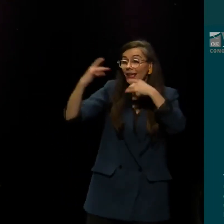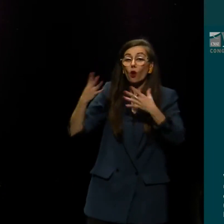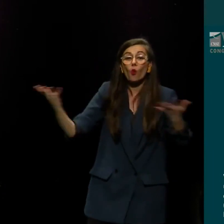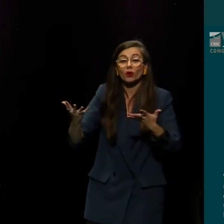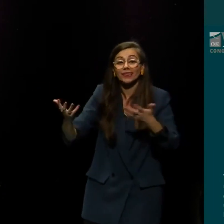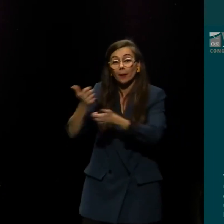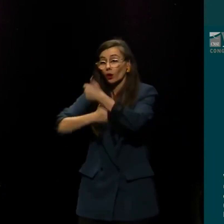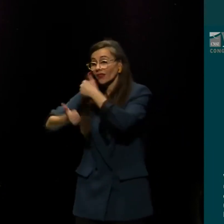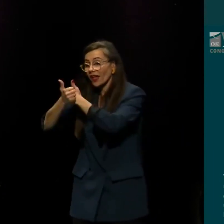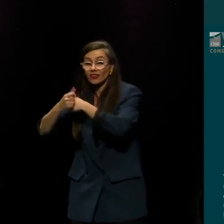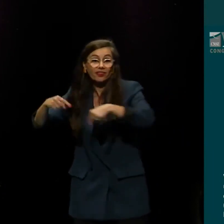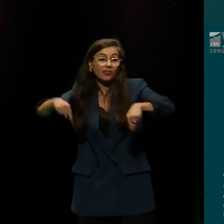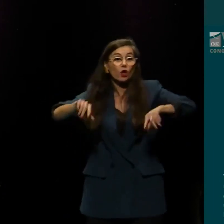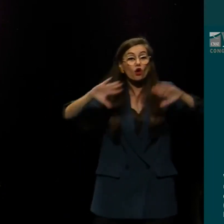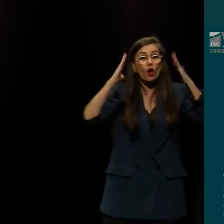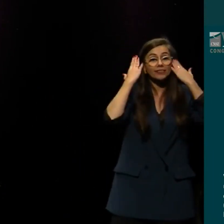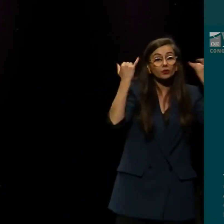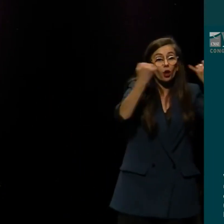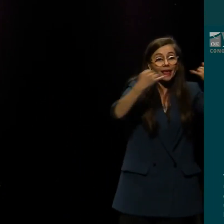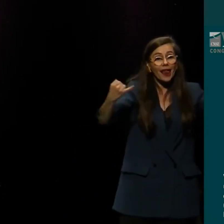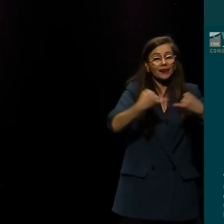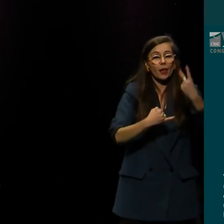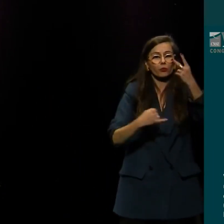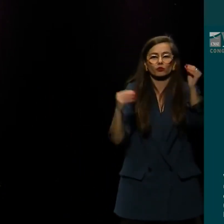Como digo, de todas las que recibimos,